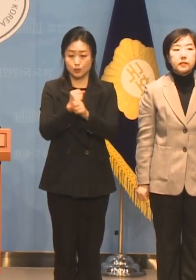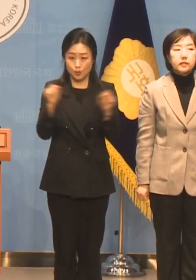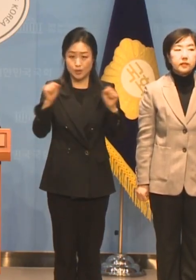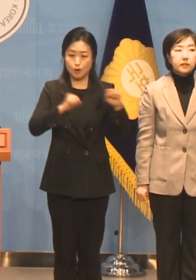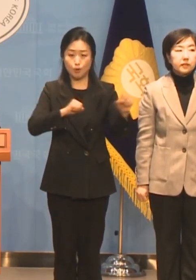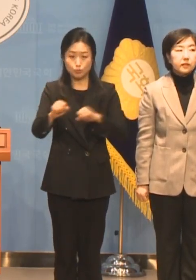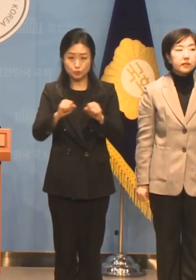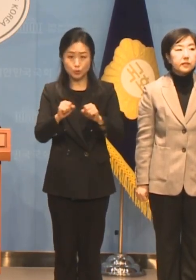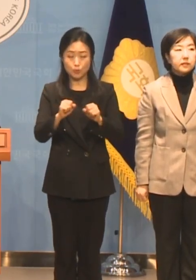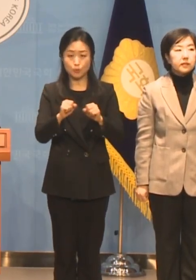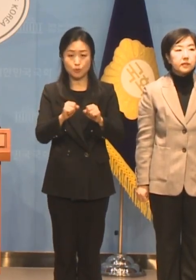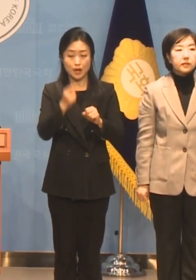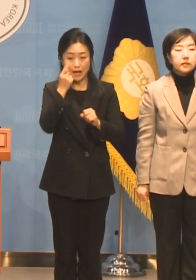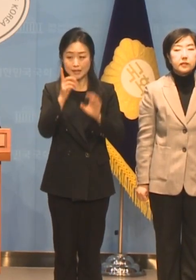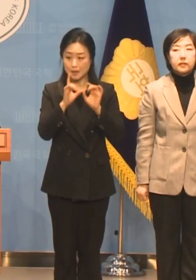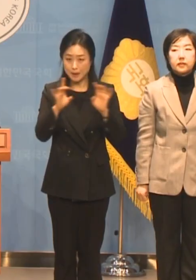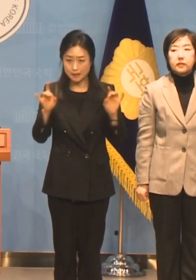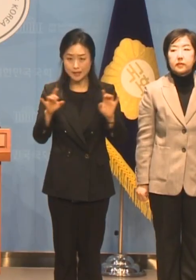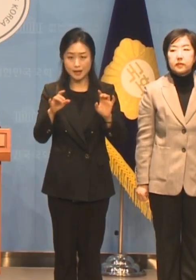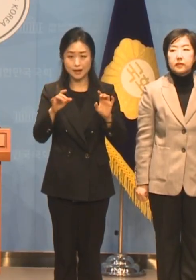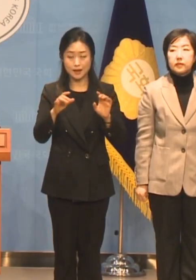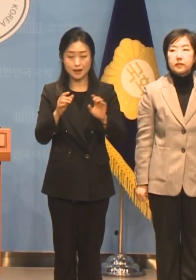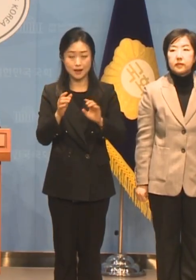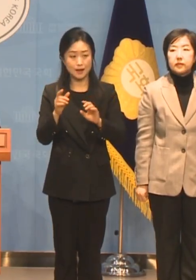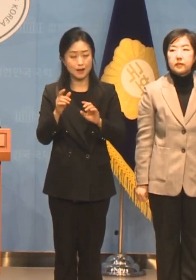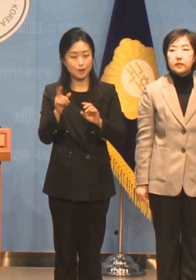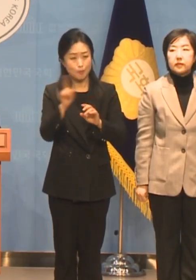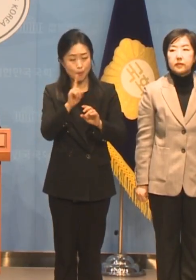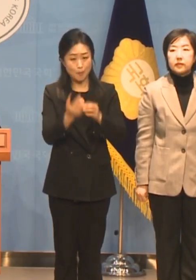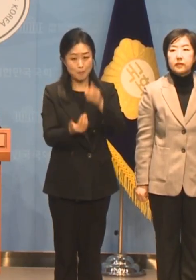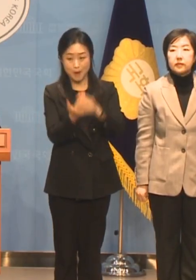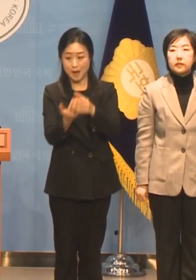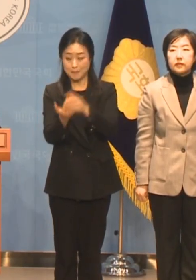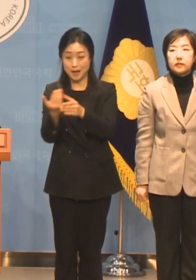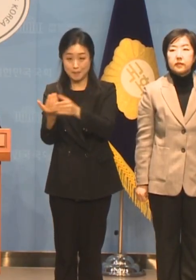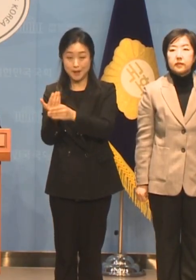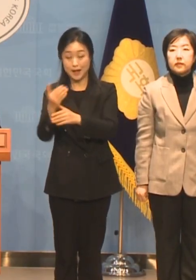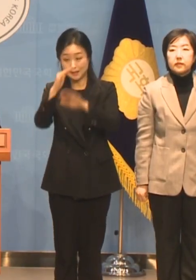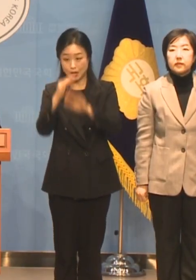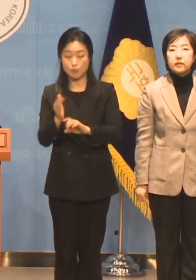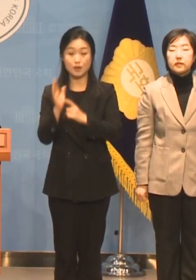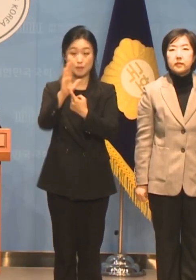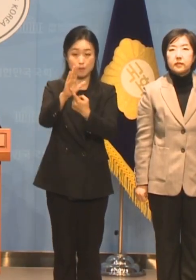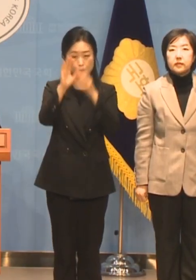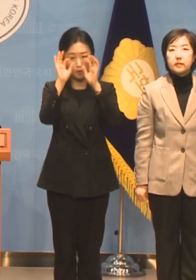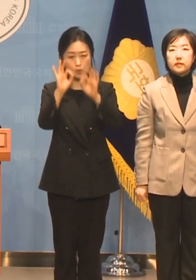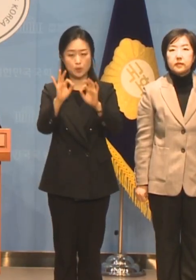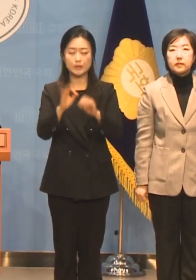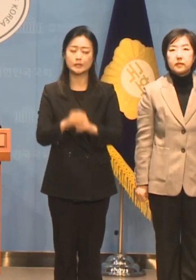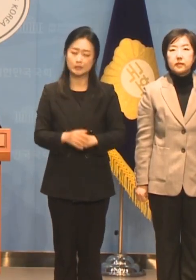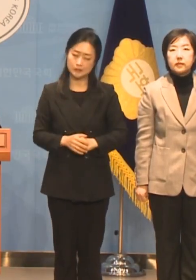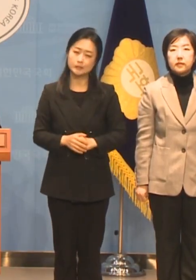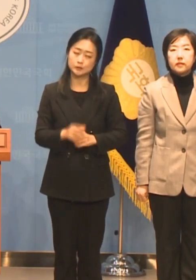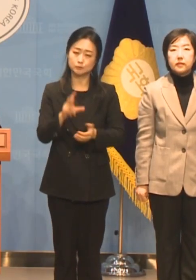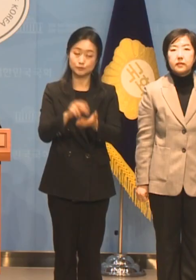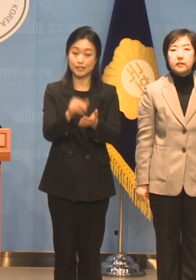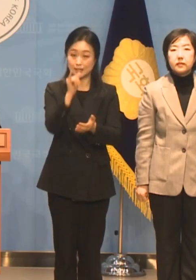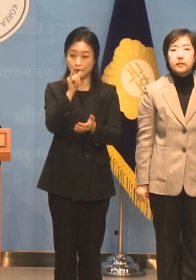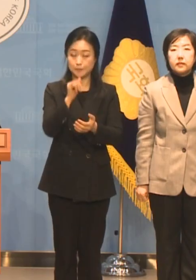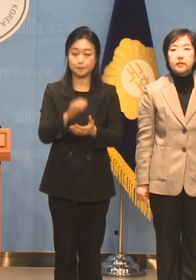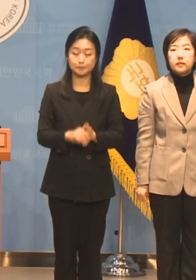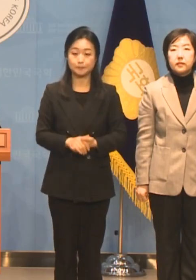선정을 선의로만 해석하지 않게 된 불행한 사정이 있다는 말씀을 드립니다. 월별